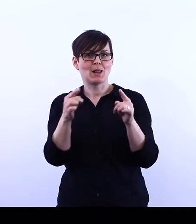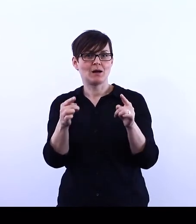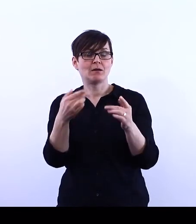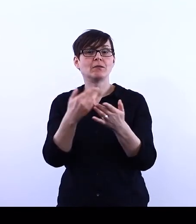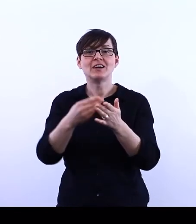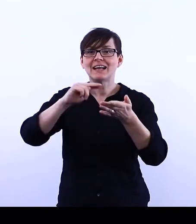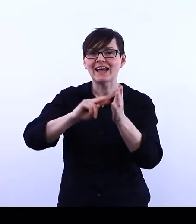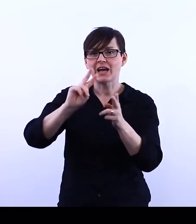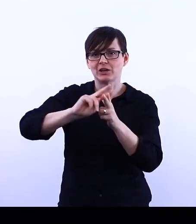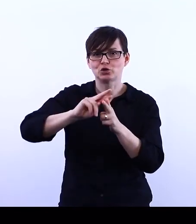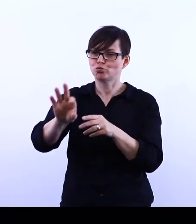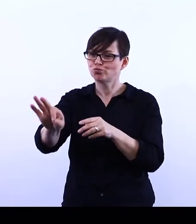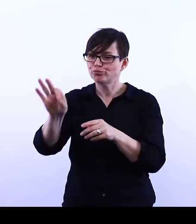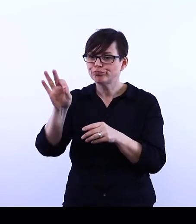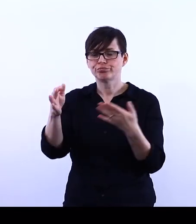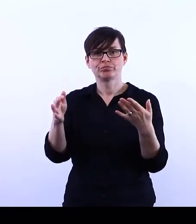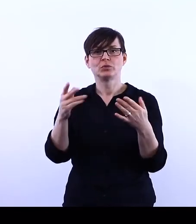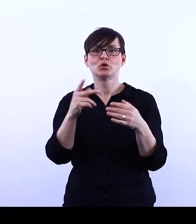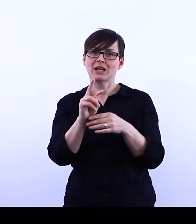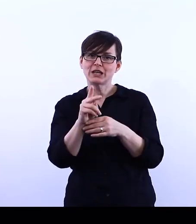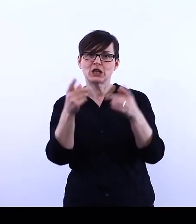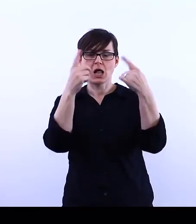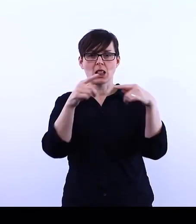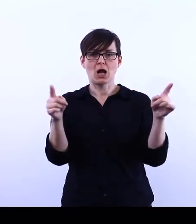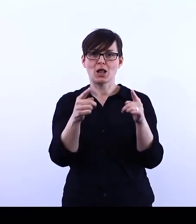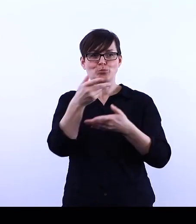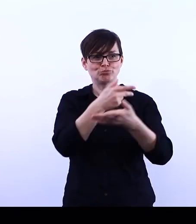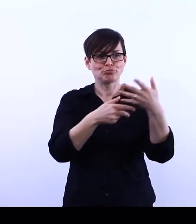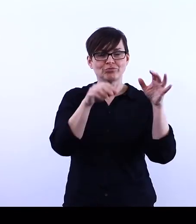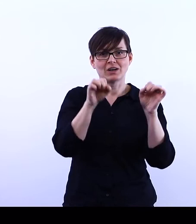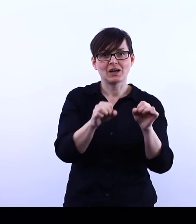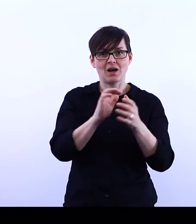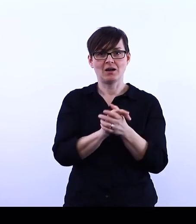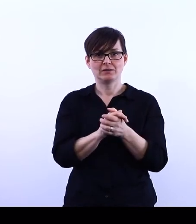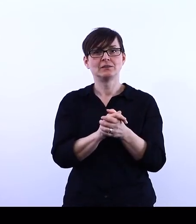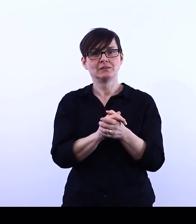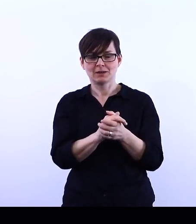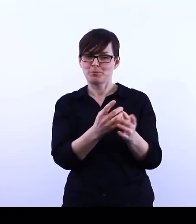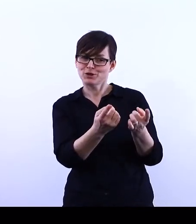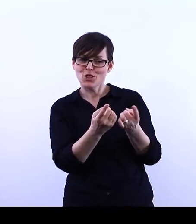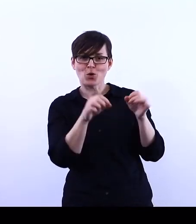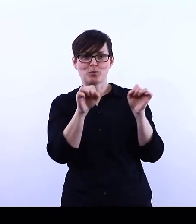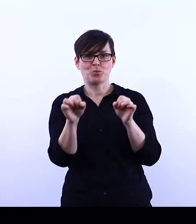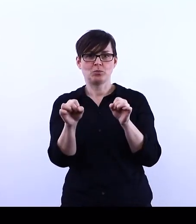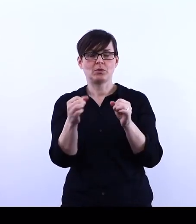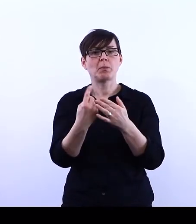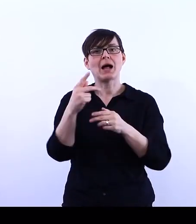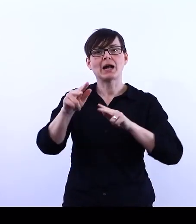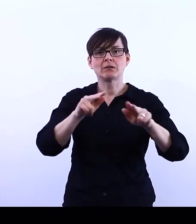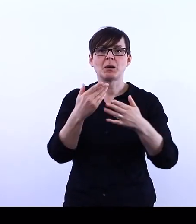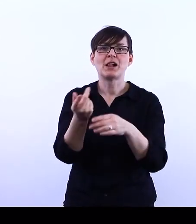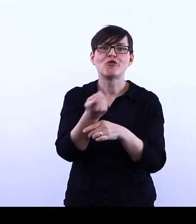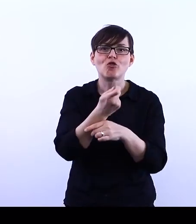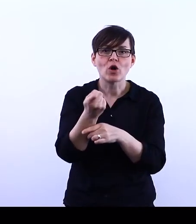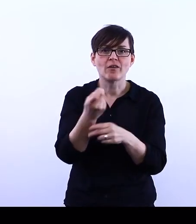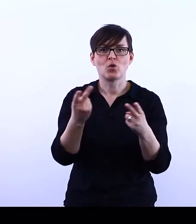Chorprobe und den Austausch damit einhergehend unterstützt, die kann man dadurch gewinnen. Aber zum Beispiel eine Organisation wie die Feuerwehr oder